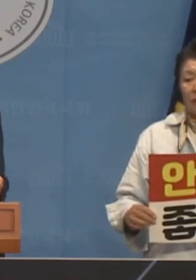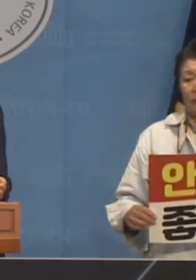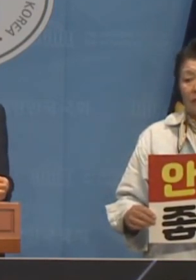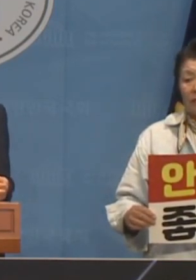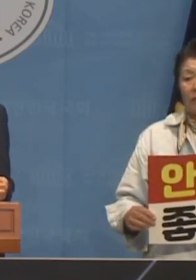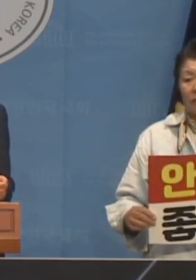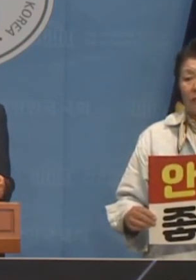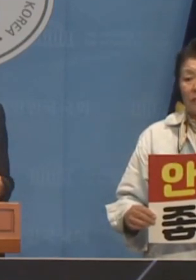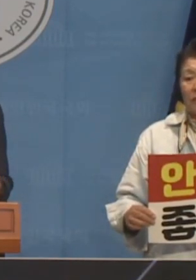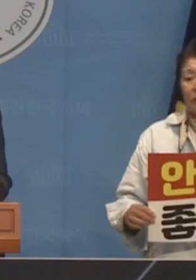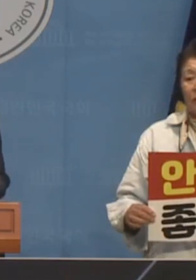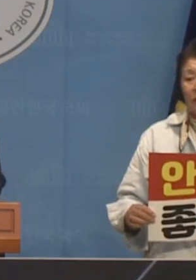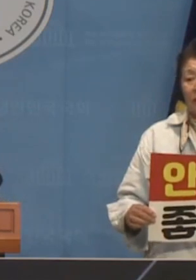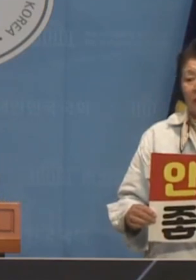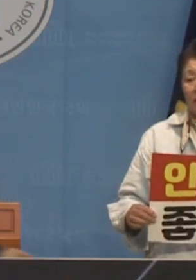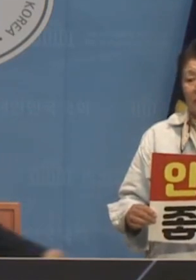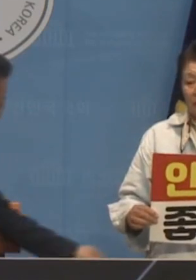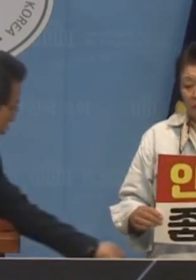어서네.